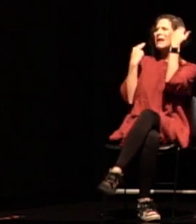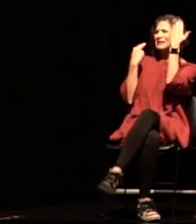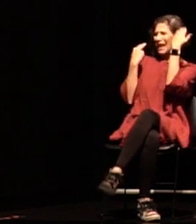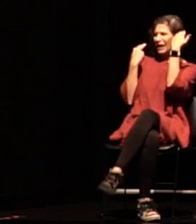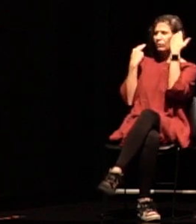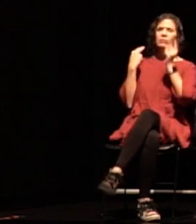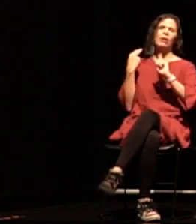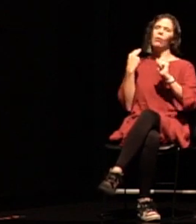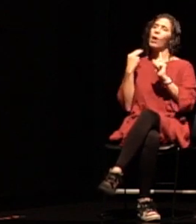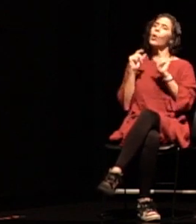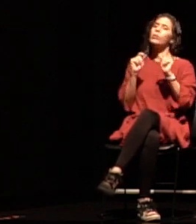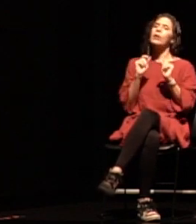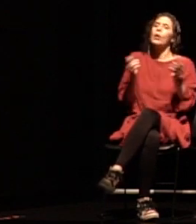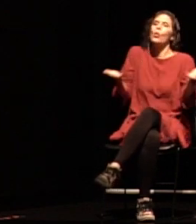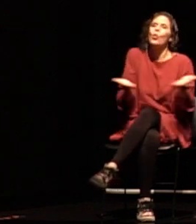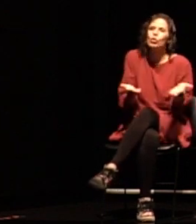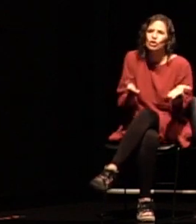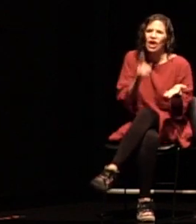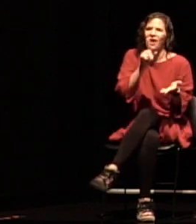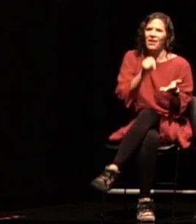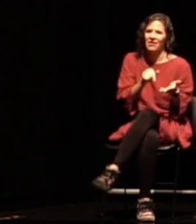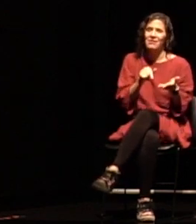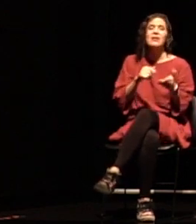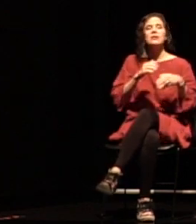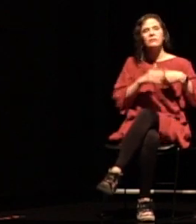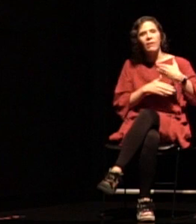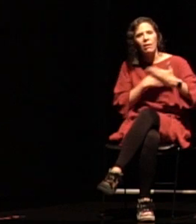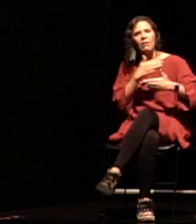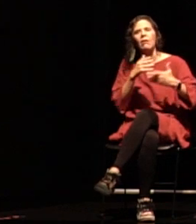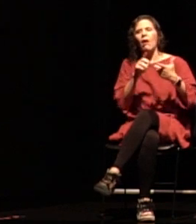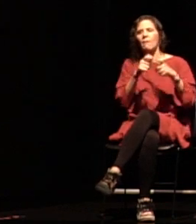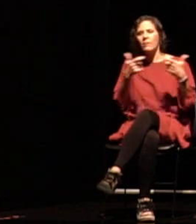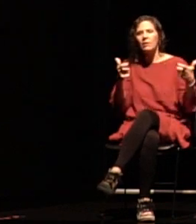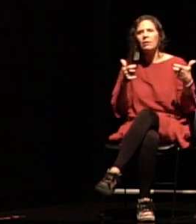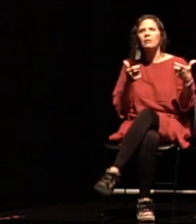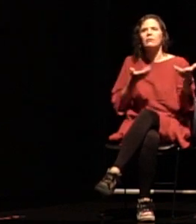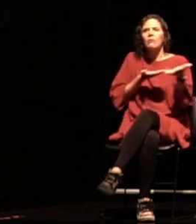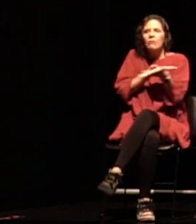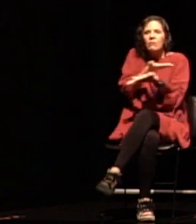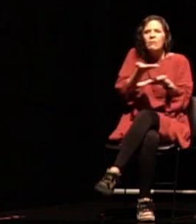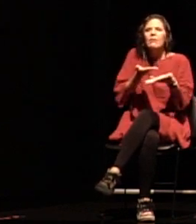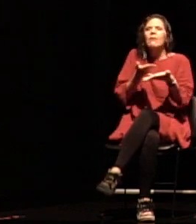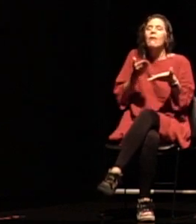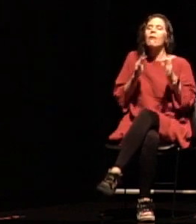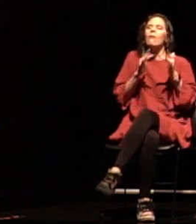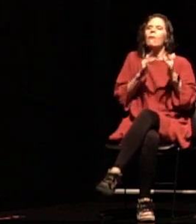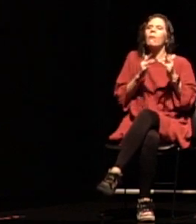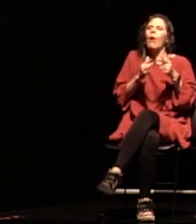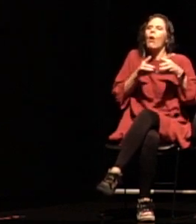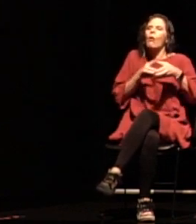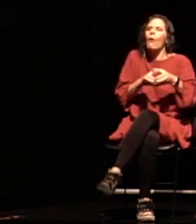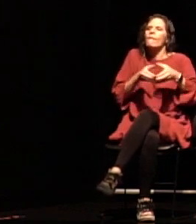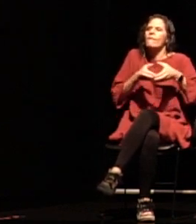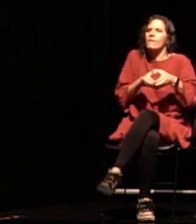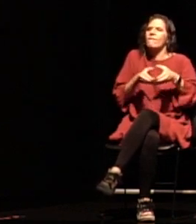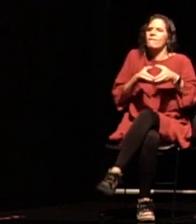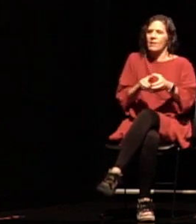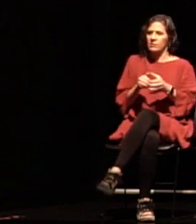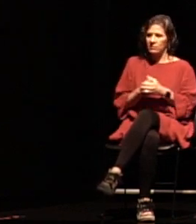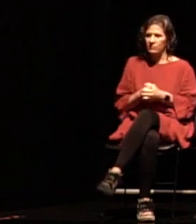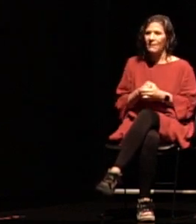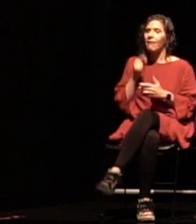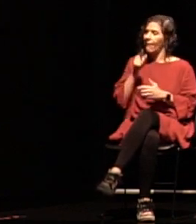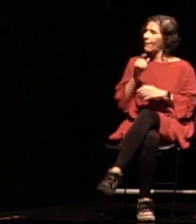se inovando, se ampliando a cada minuto pela convivência. Essa oportunidade, nós